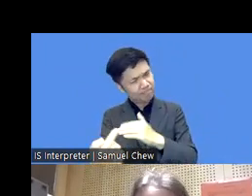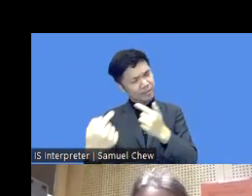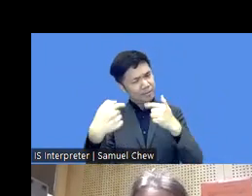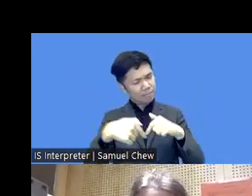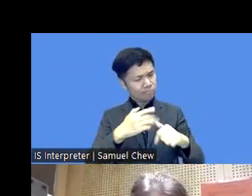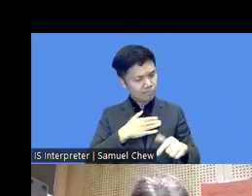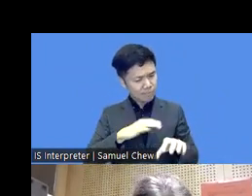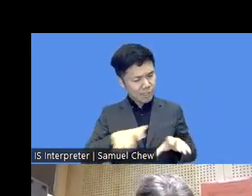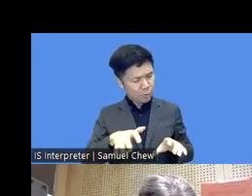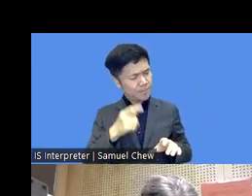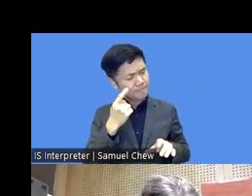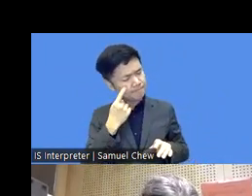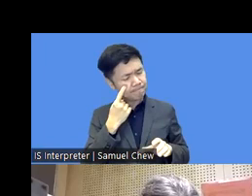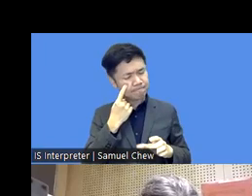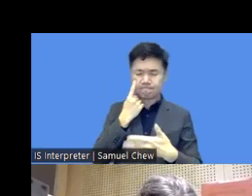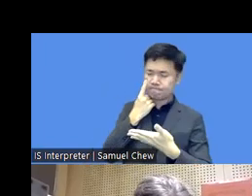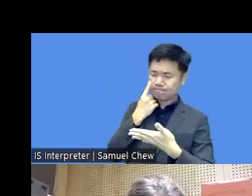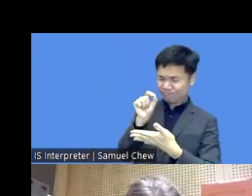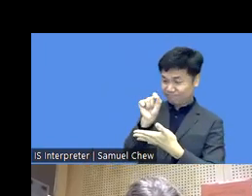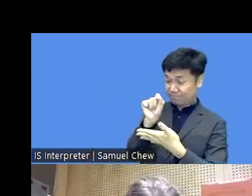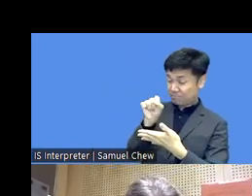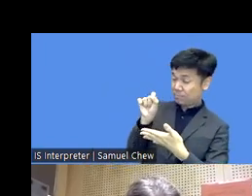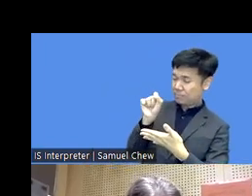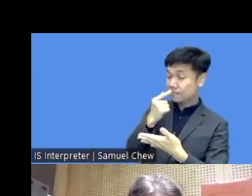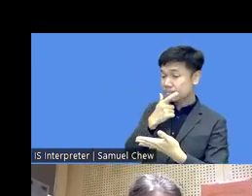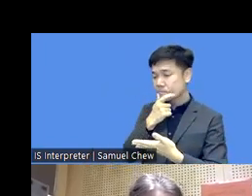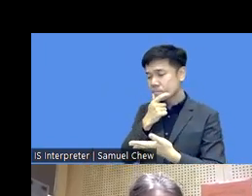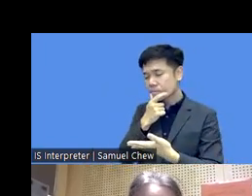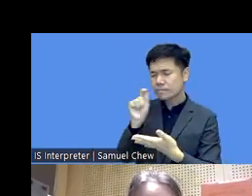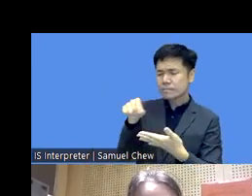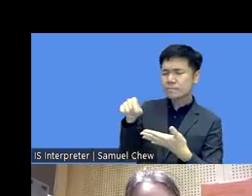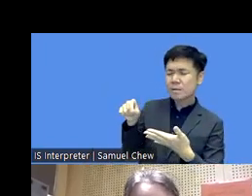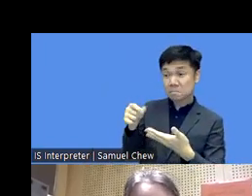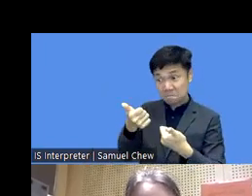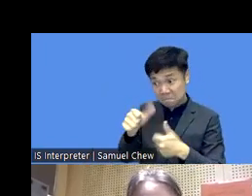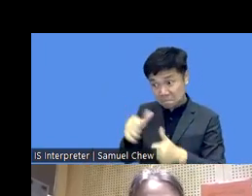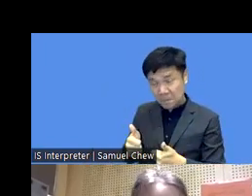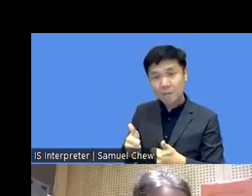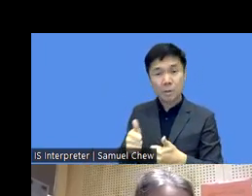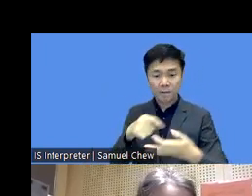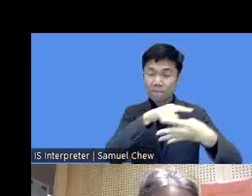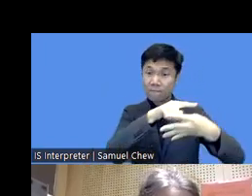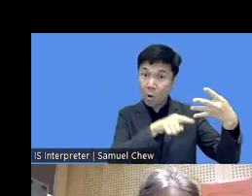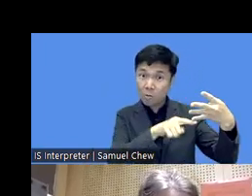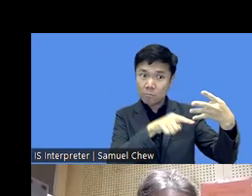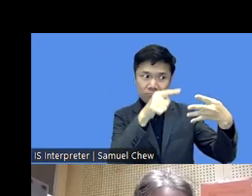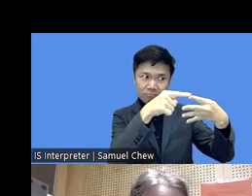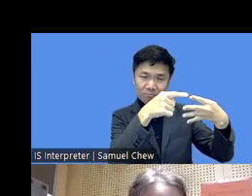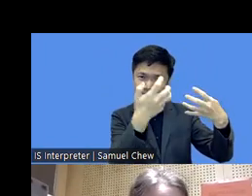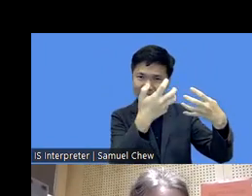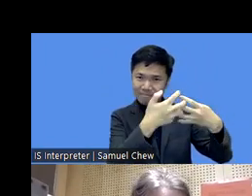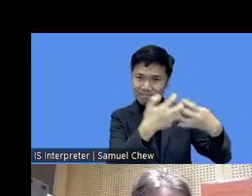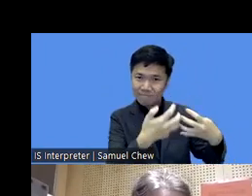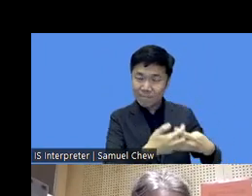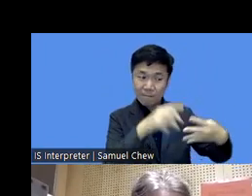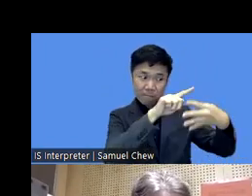at the beginning? Se ve lo que hemos visto al comienzo de esta presentación. Así que la diapositiva